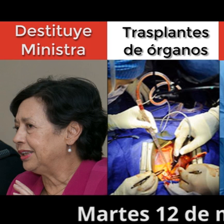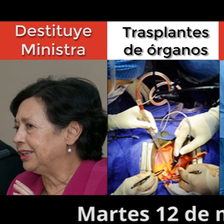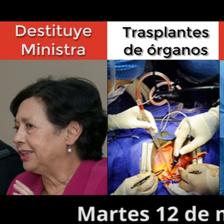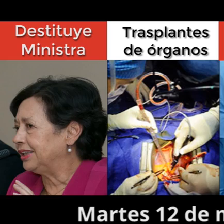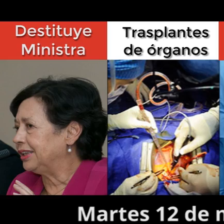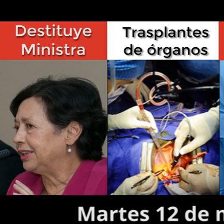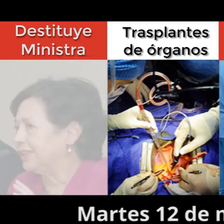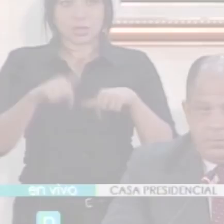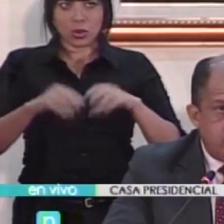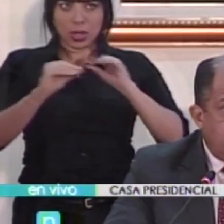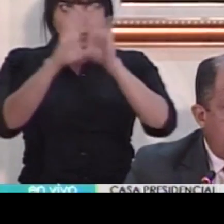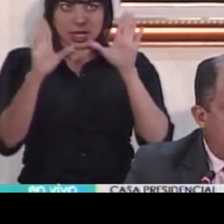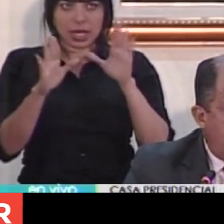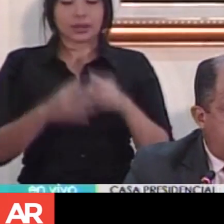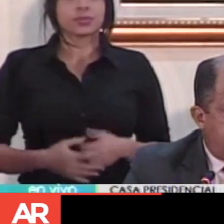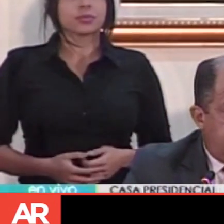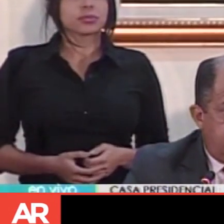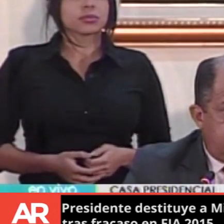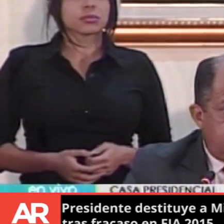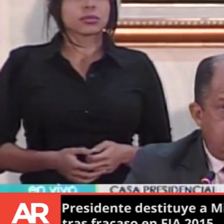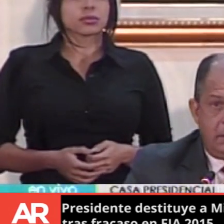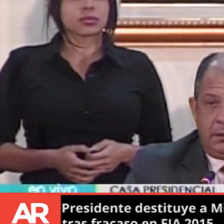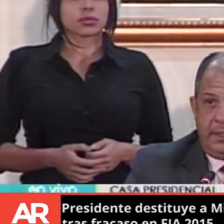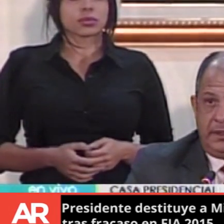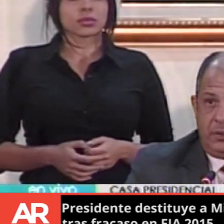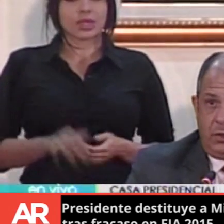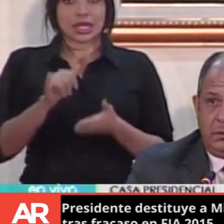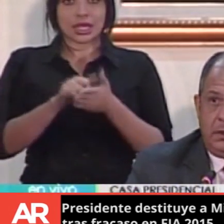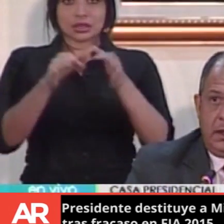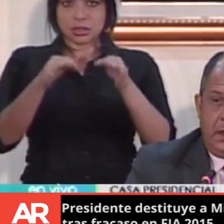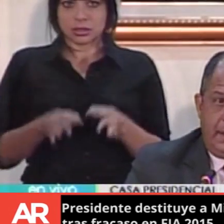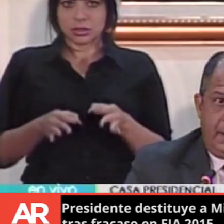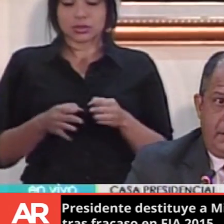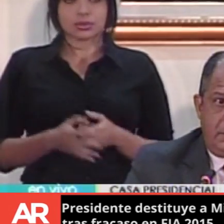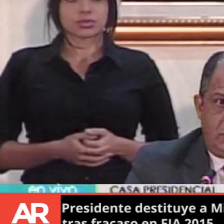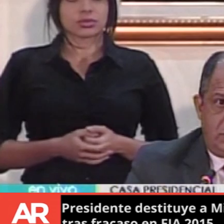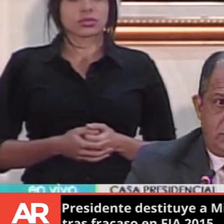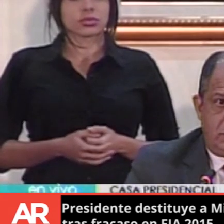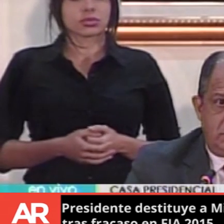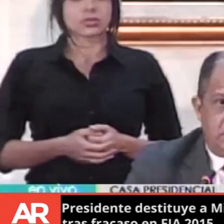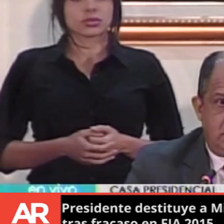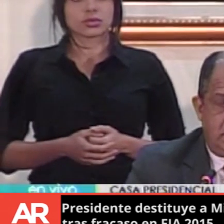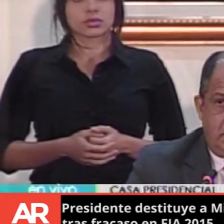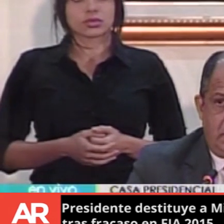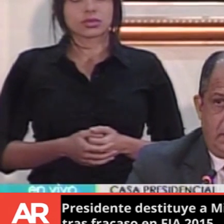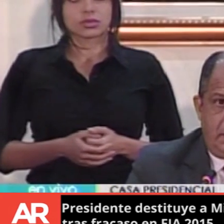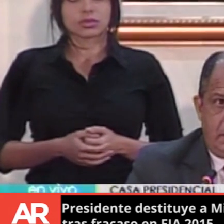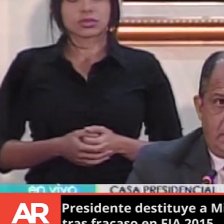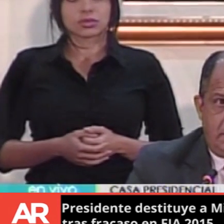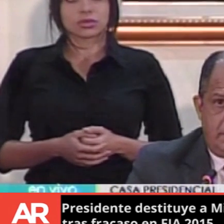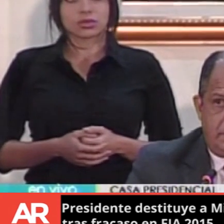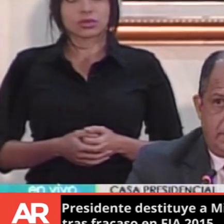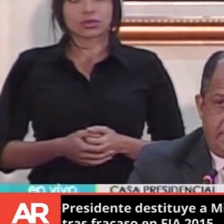noticias. Buenas tardes. El presidente de la República, Luis Guillermo Solís, destituyó este martes a la ministra y viceministro de Cultura, Elizabeth Fonseca,